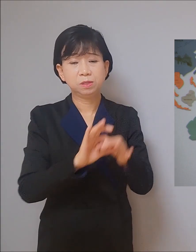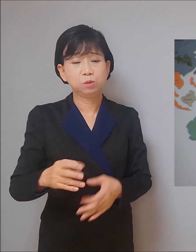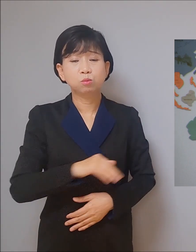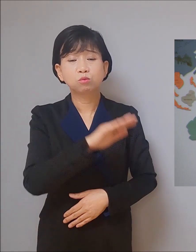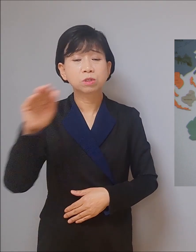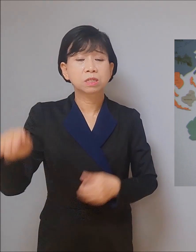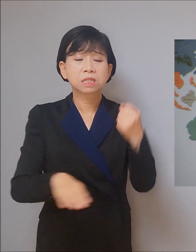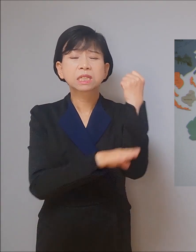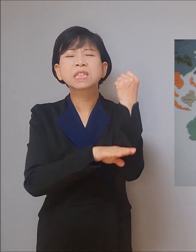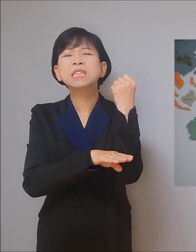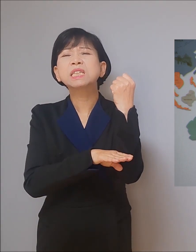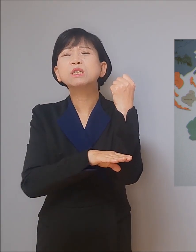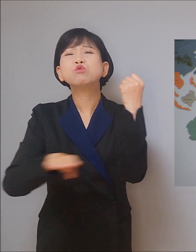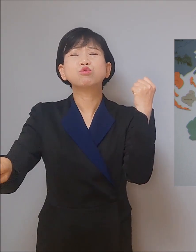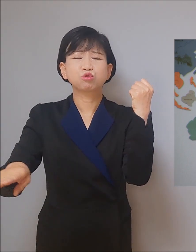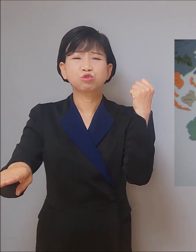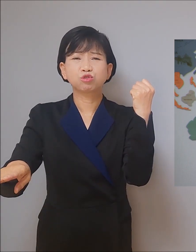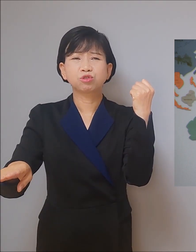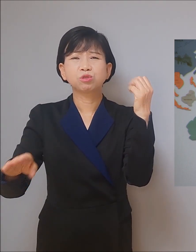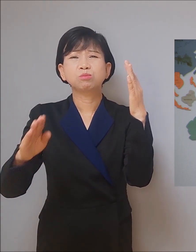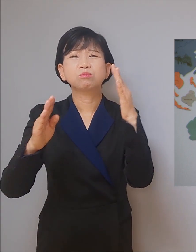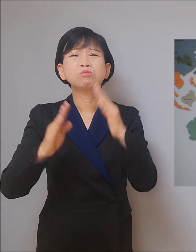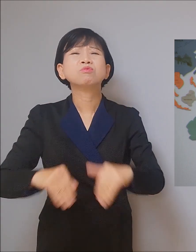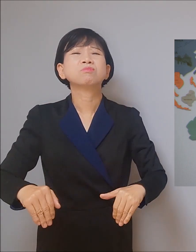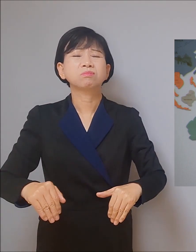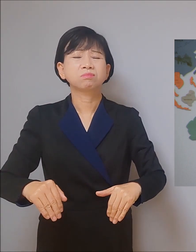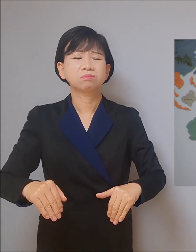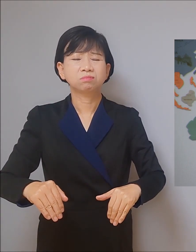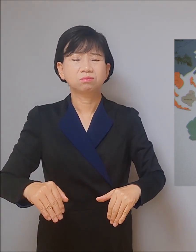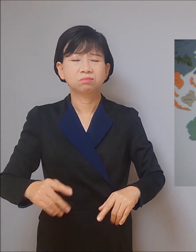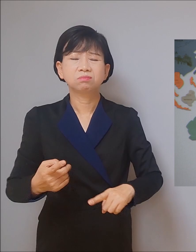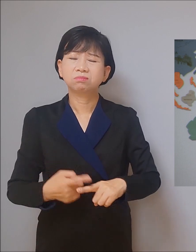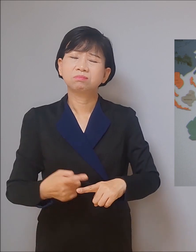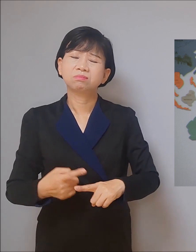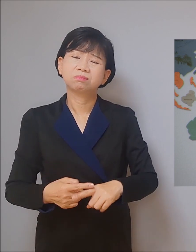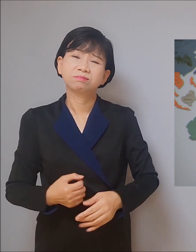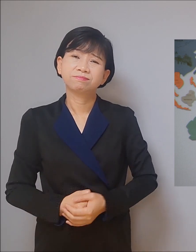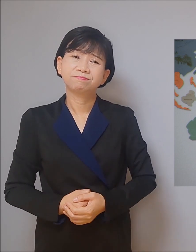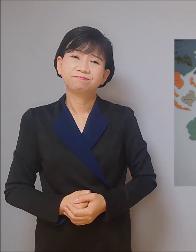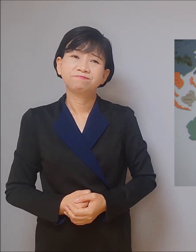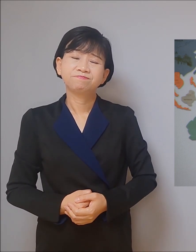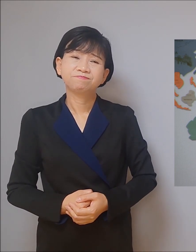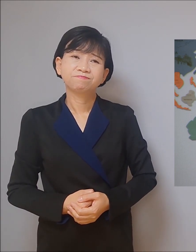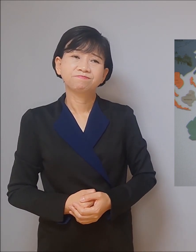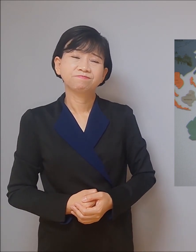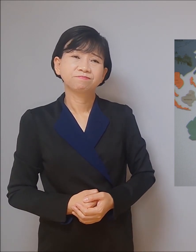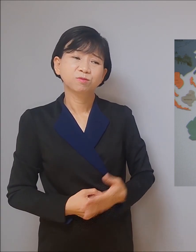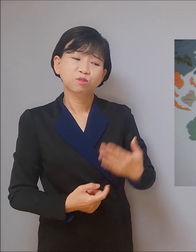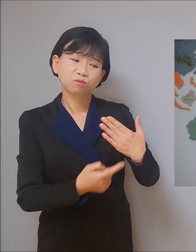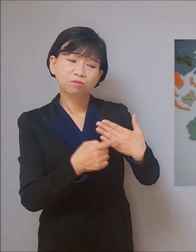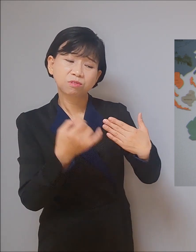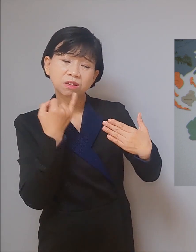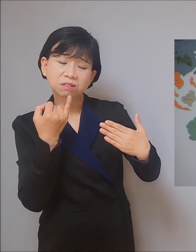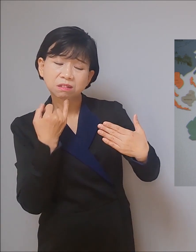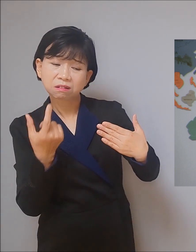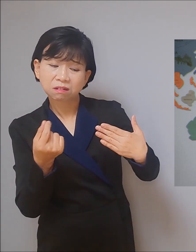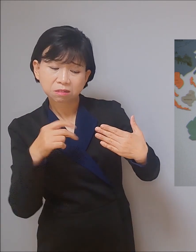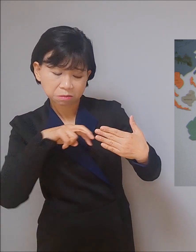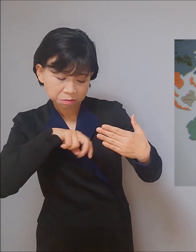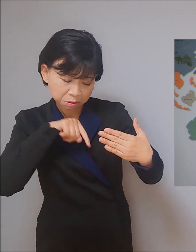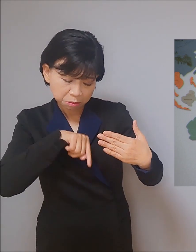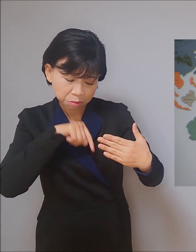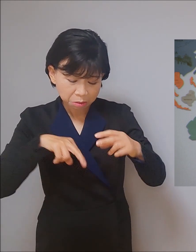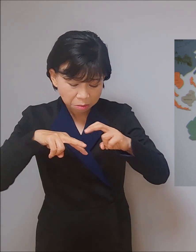우리의 기준이 없다라고 얘기하는 것과 같습니다. 그럴듯해 보이지만요 안으로